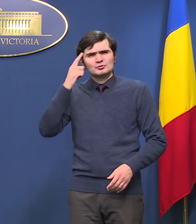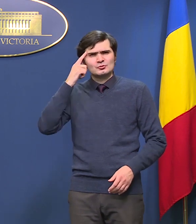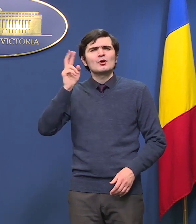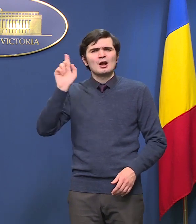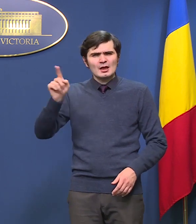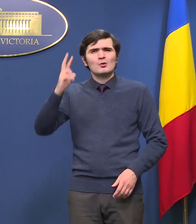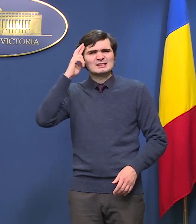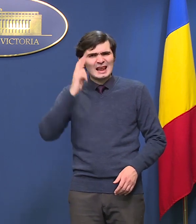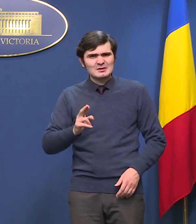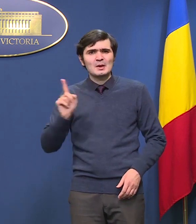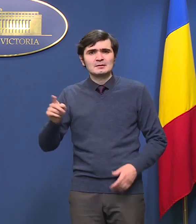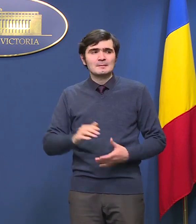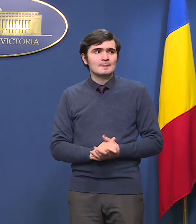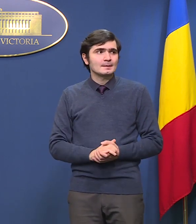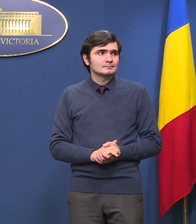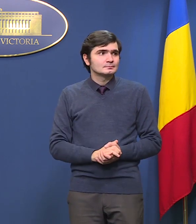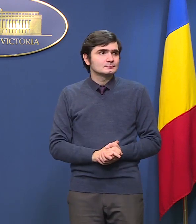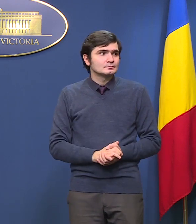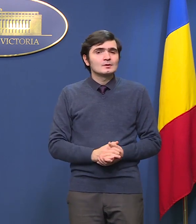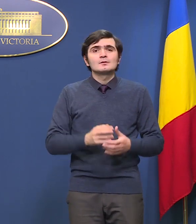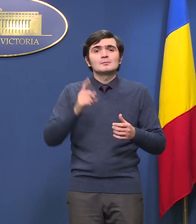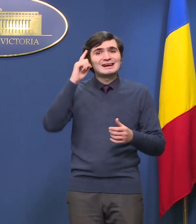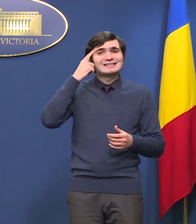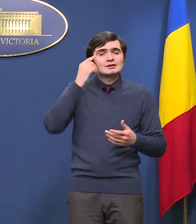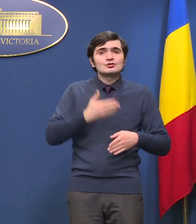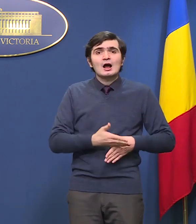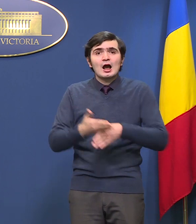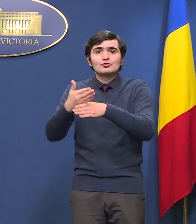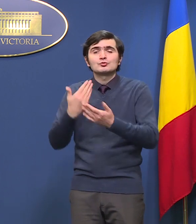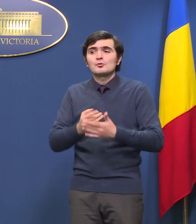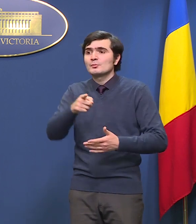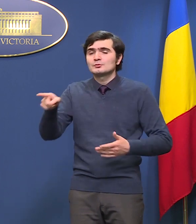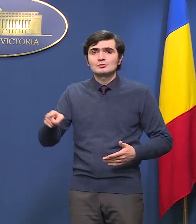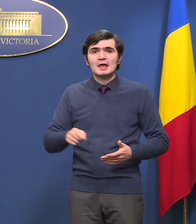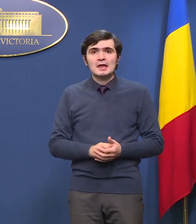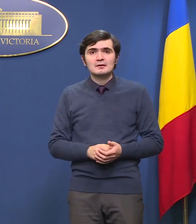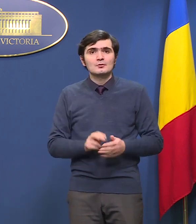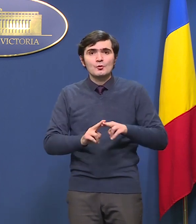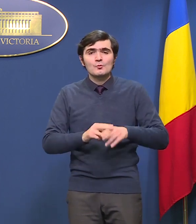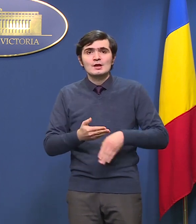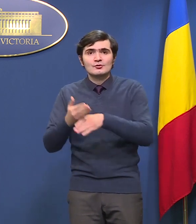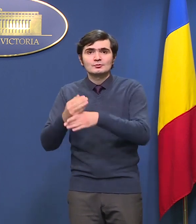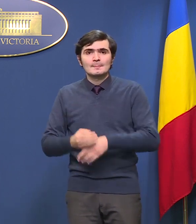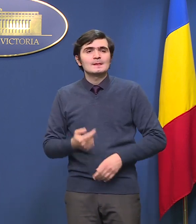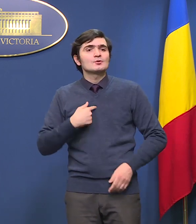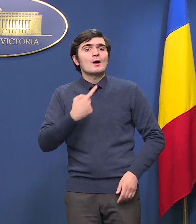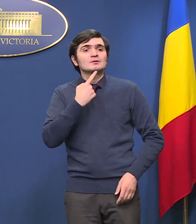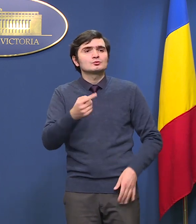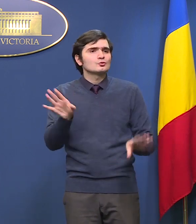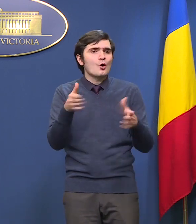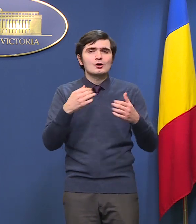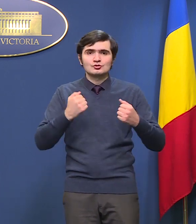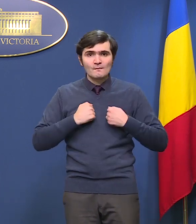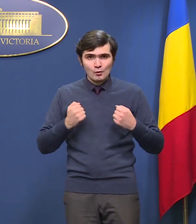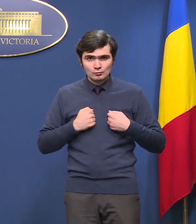o restricție temporară. Întrebarea mea vizează și ajutorul pe care îl pot primi, adică cine ar trebui, sunt oameni care au nevoie de ajutor. Tocmai din acest motiv am spus oricărui voluntar care